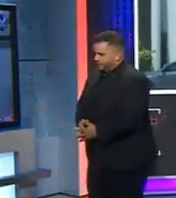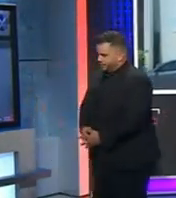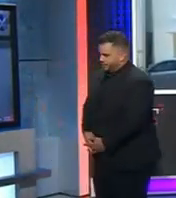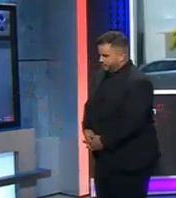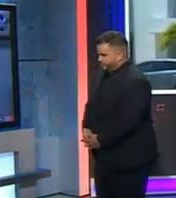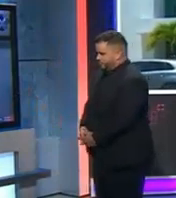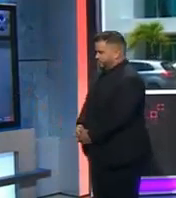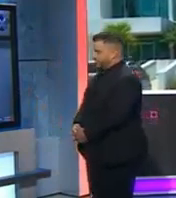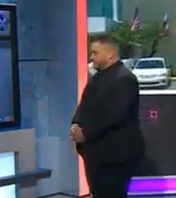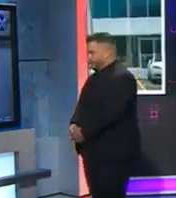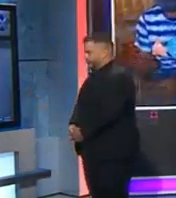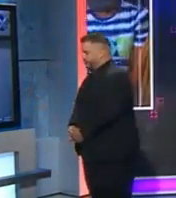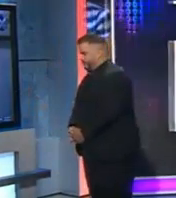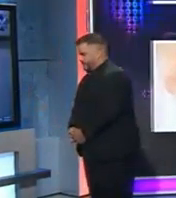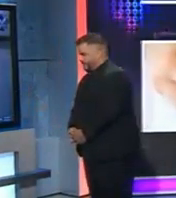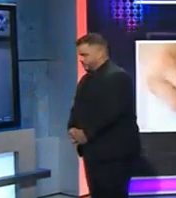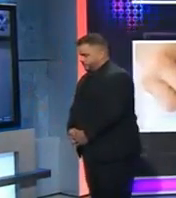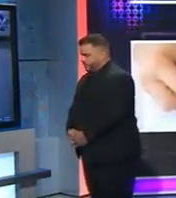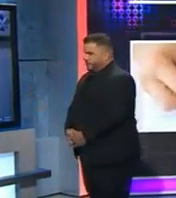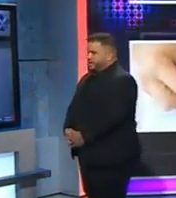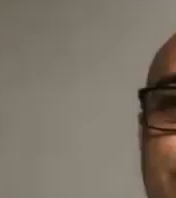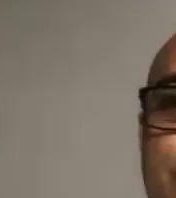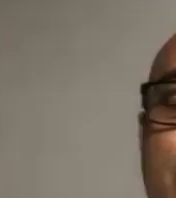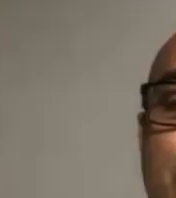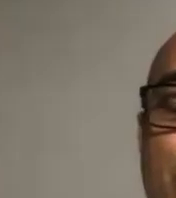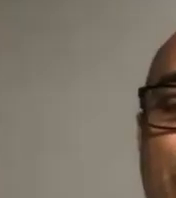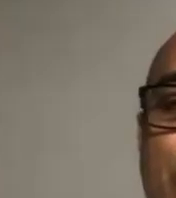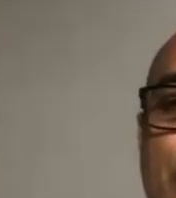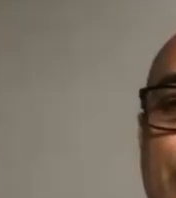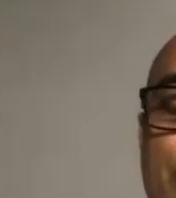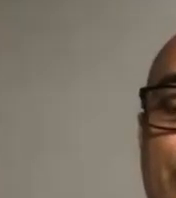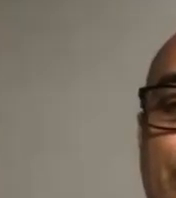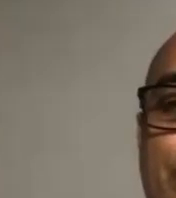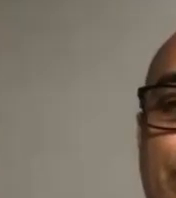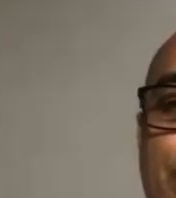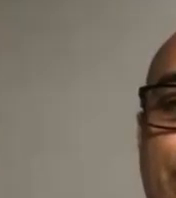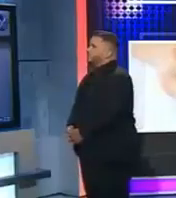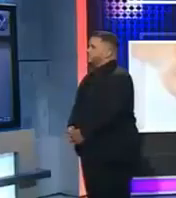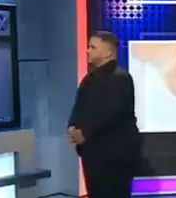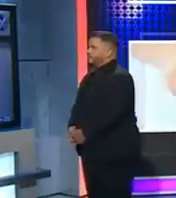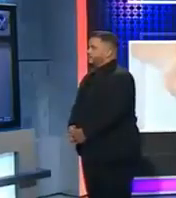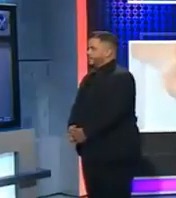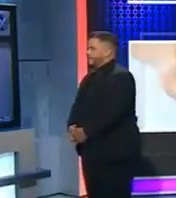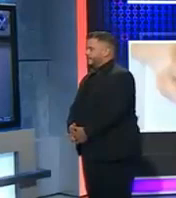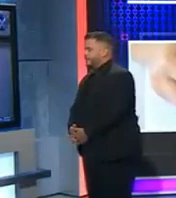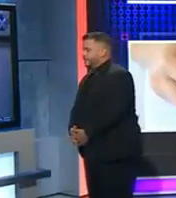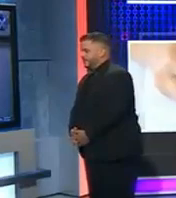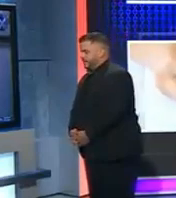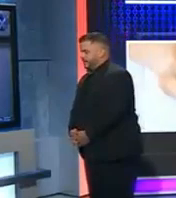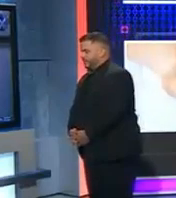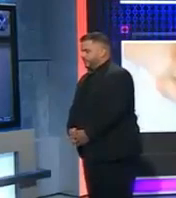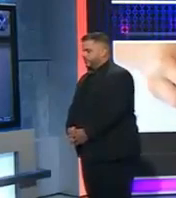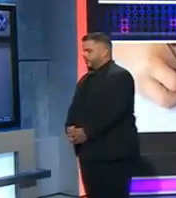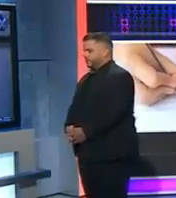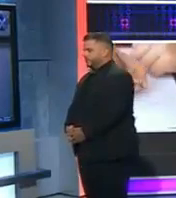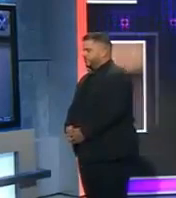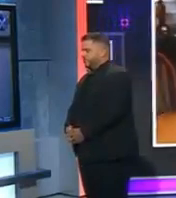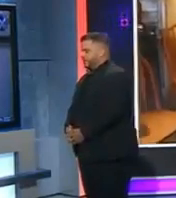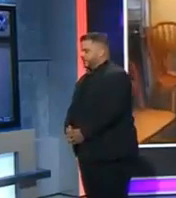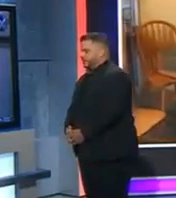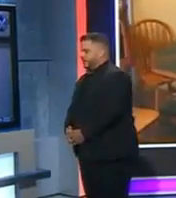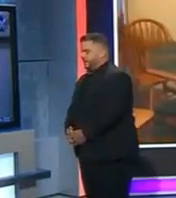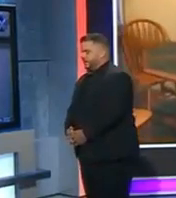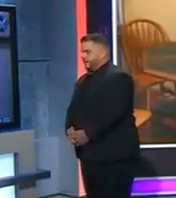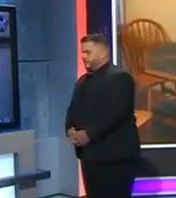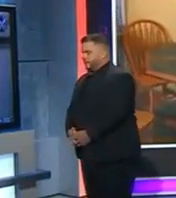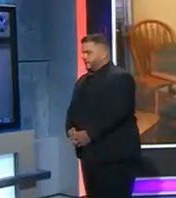Así que muchas gracias, secretario, con mucho gusto estaremos en su oficina pronto. Secretario, en cuanto usted dice repetidamente que los contratos